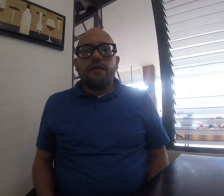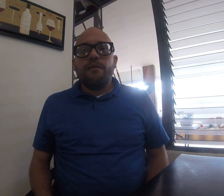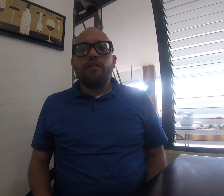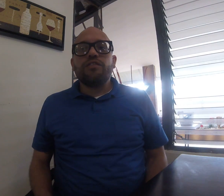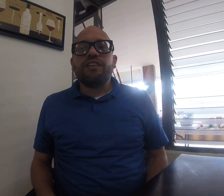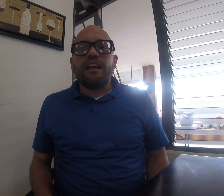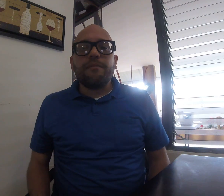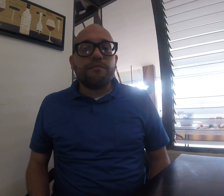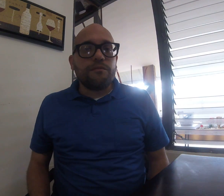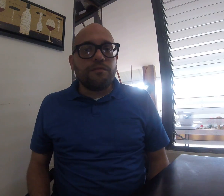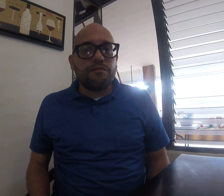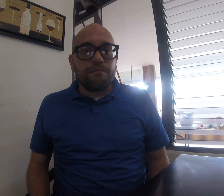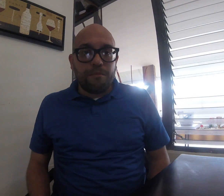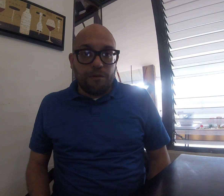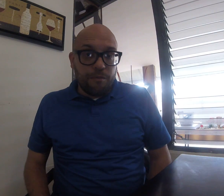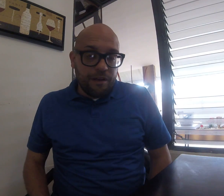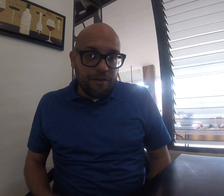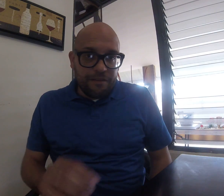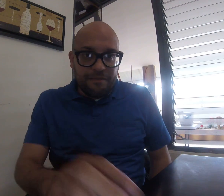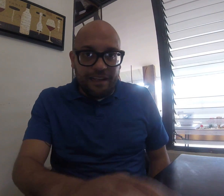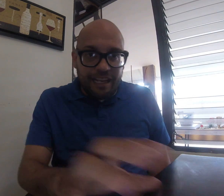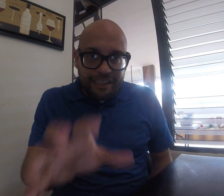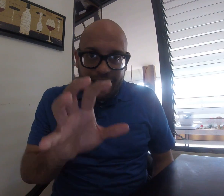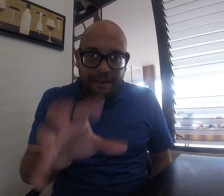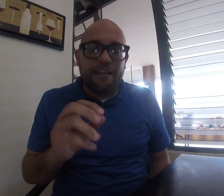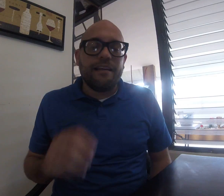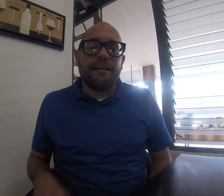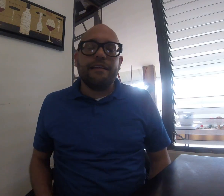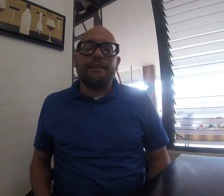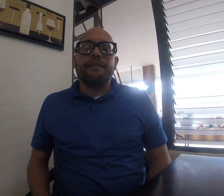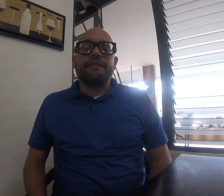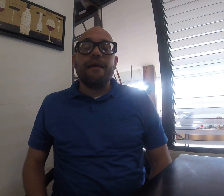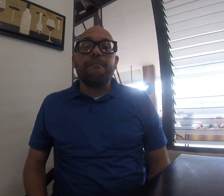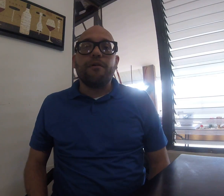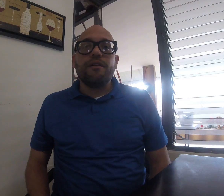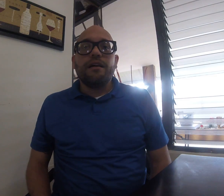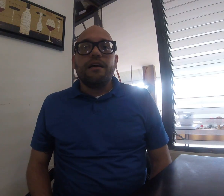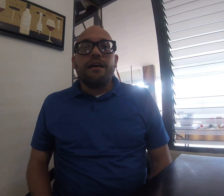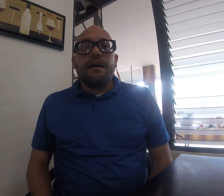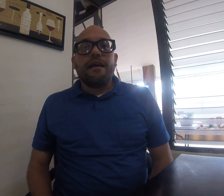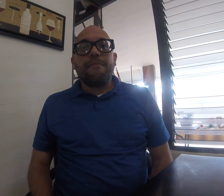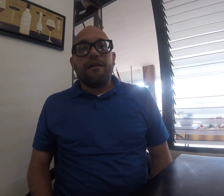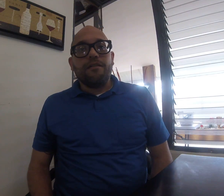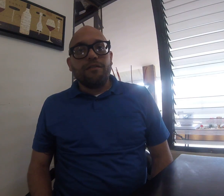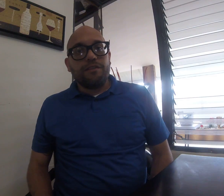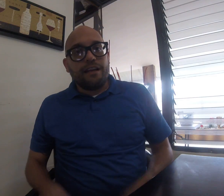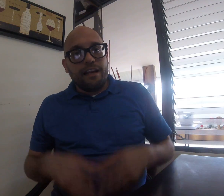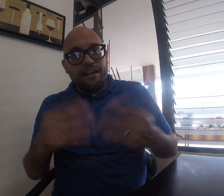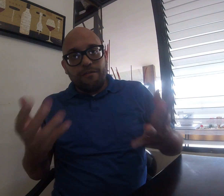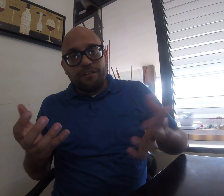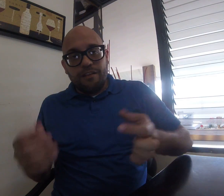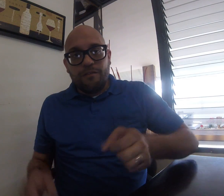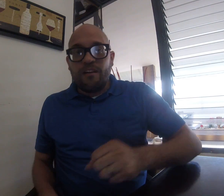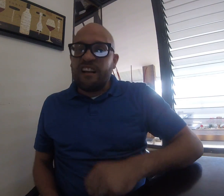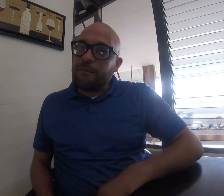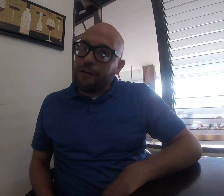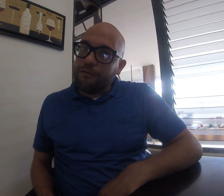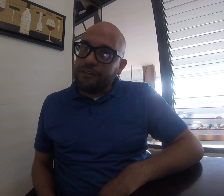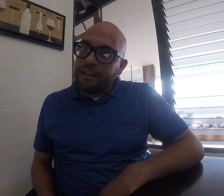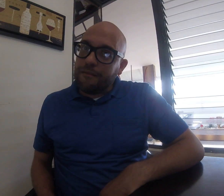Bueno, eso sería por lo menos la el tiempo. Espero entonces que les haya gustado. Cualquier pregunta,